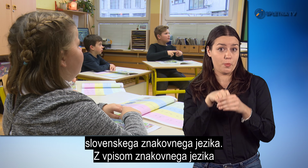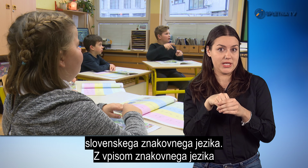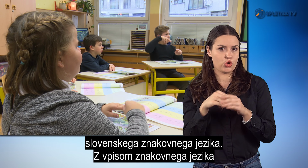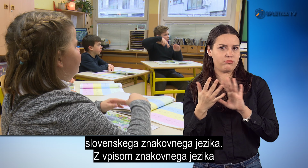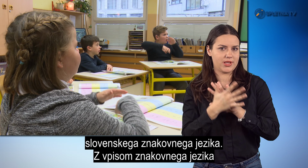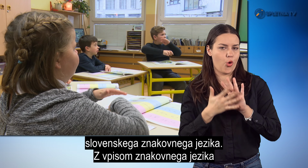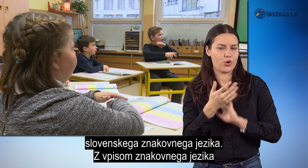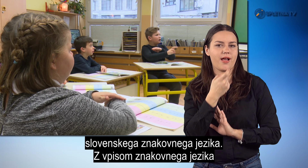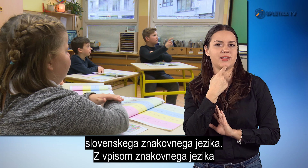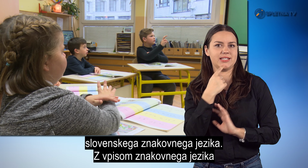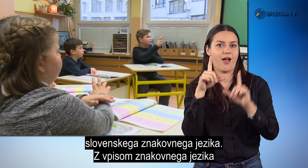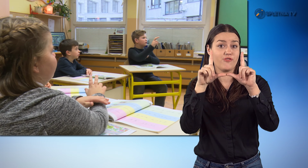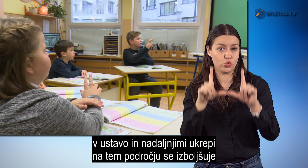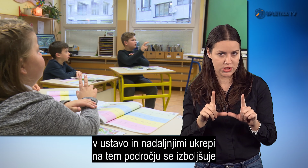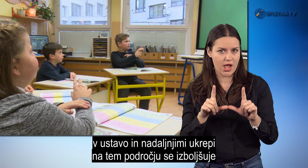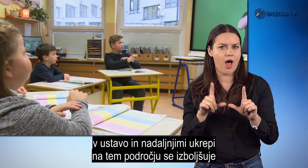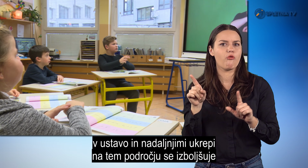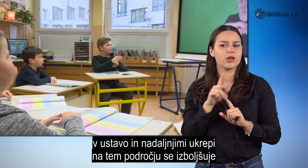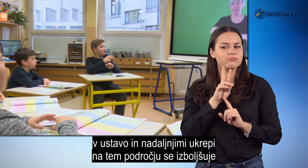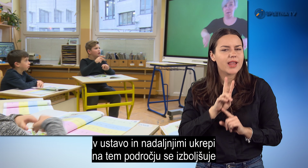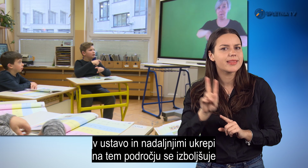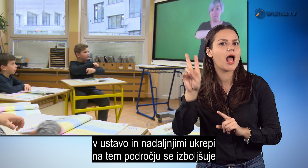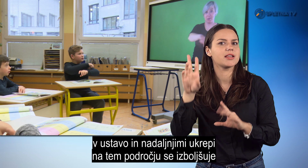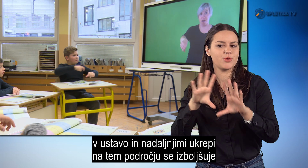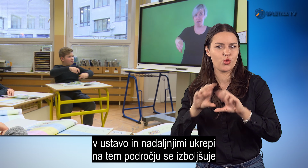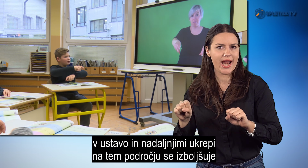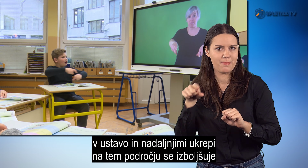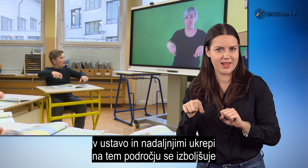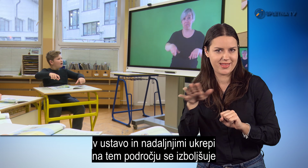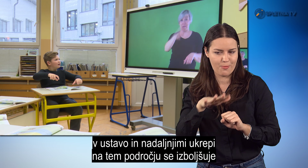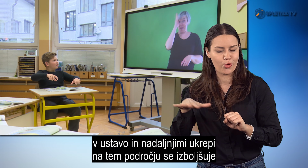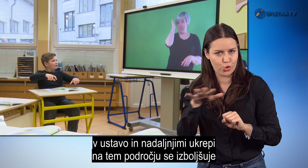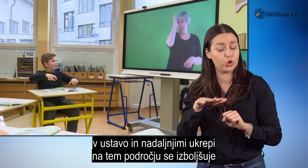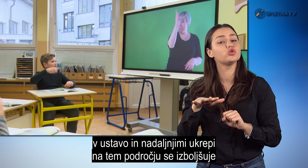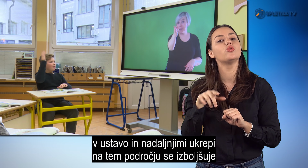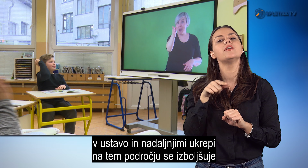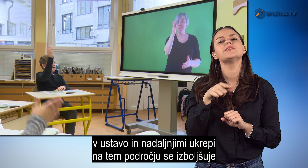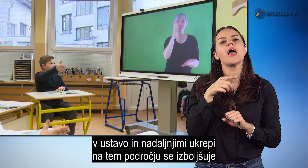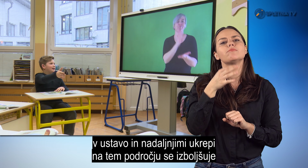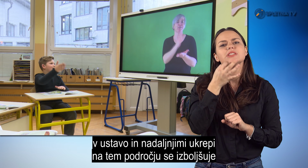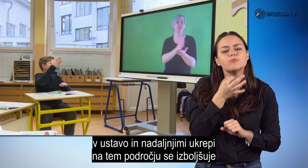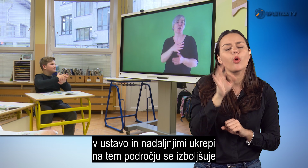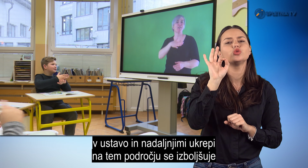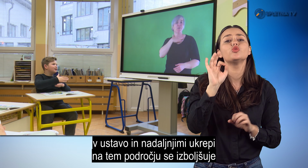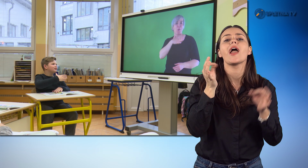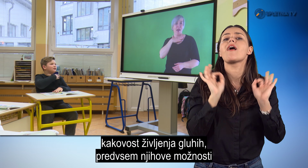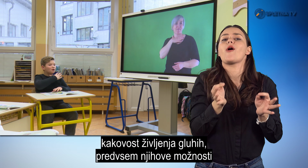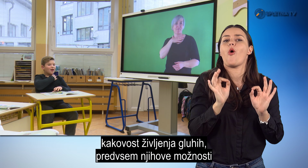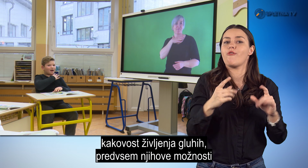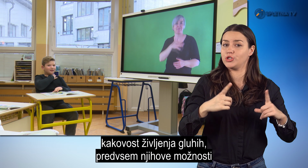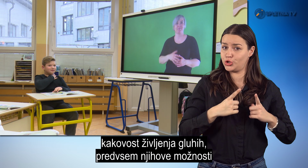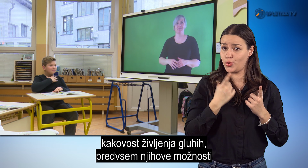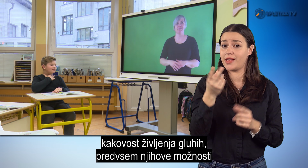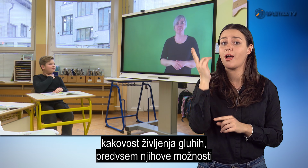Z vpisom znakovnega jezika v ustavo in nadaljnjimi ukrepi na tem področju se izboljšuje kakovost